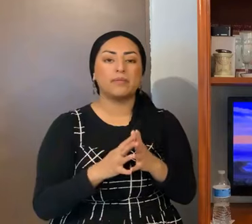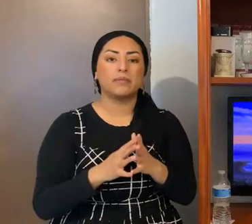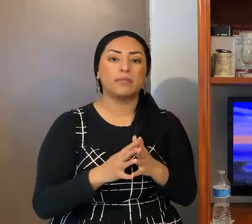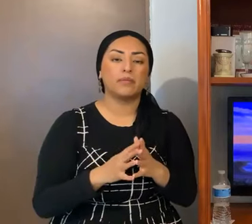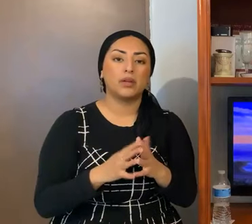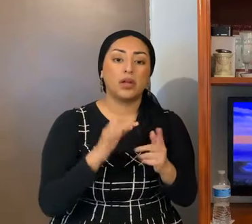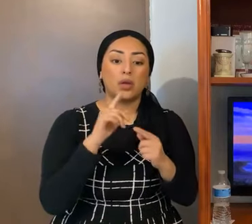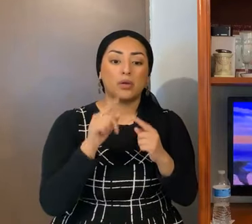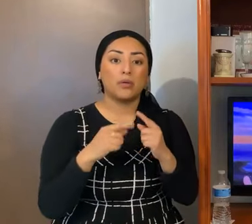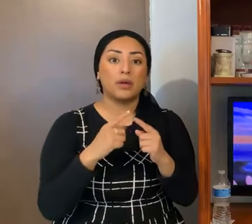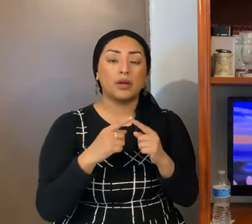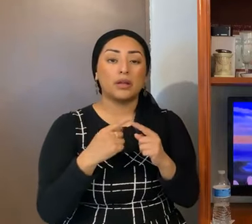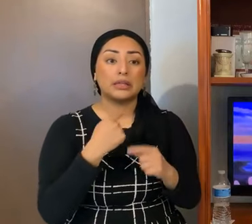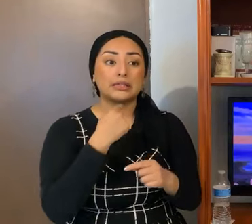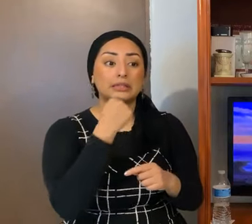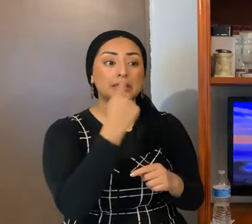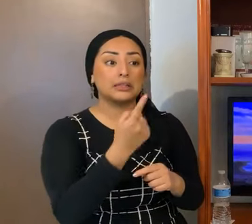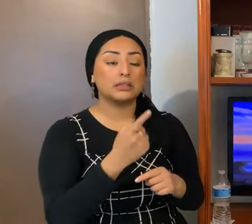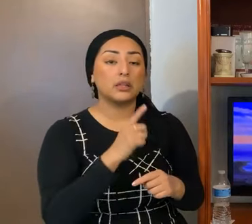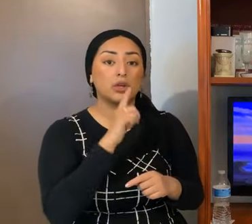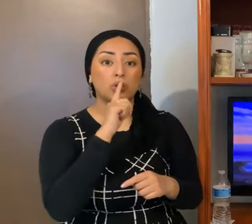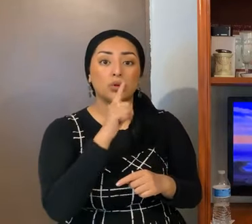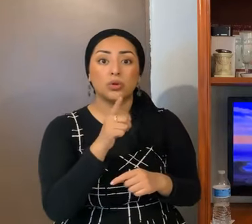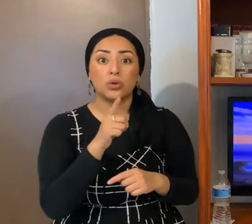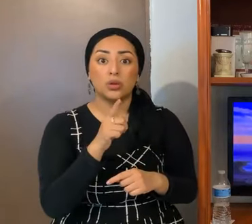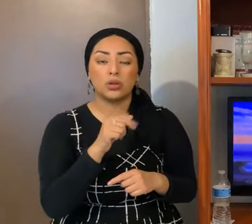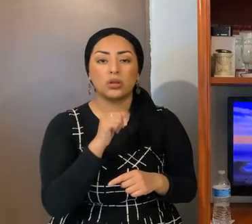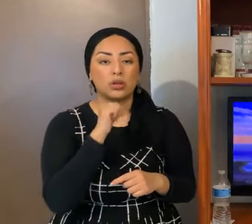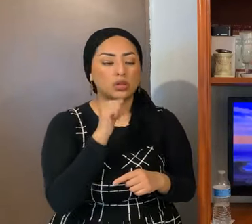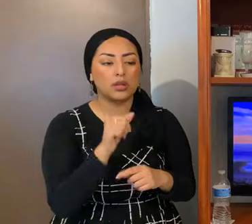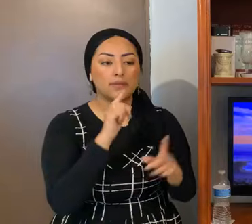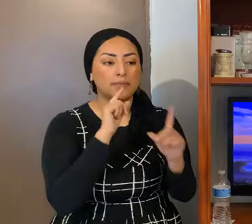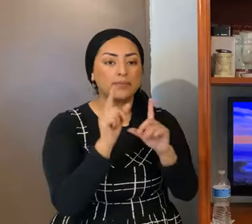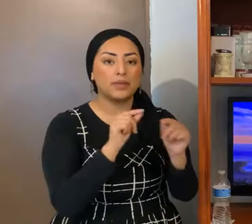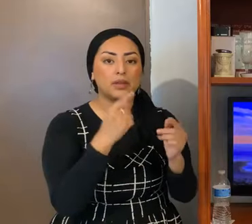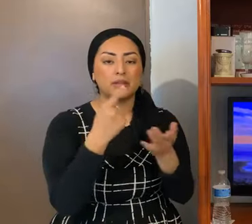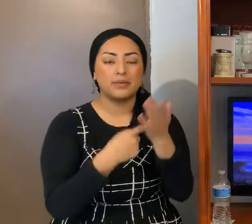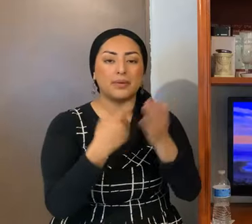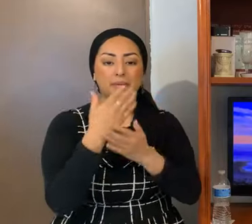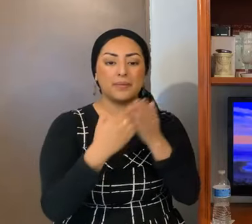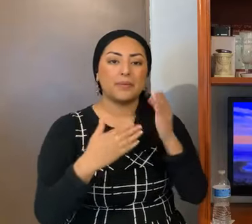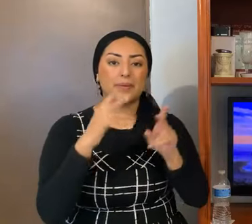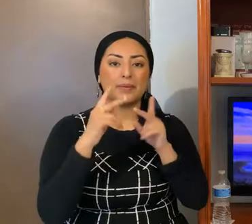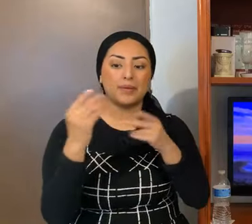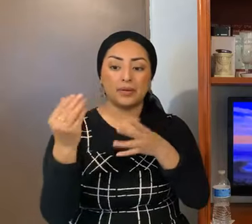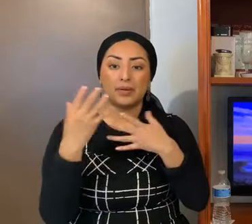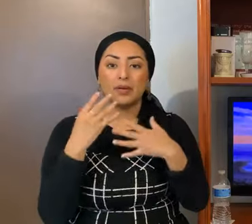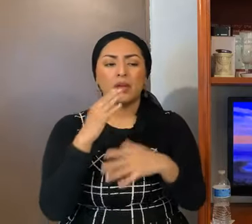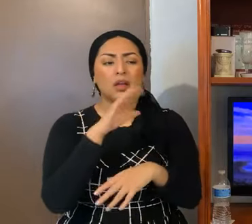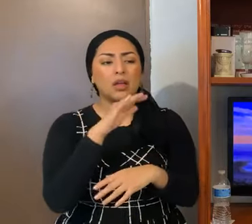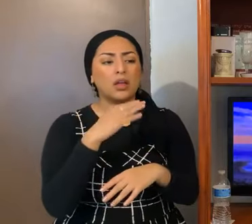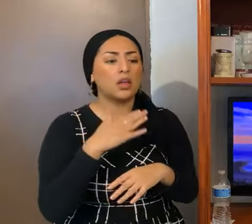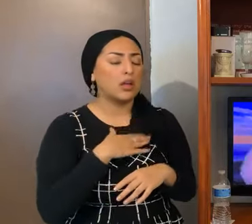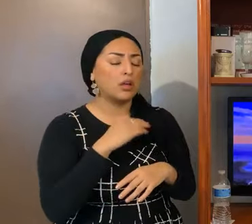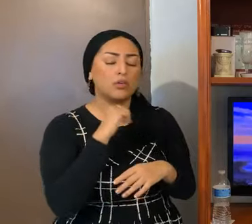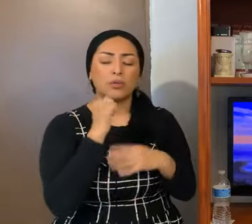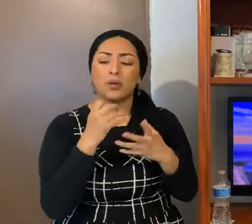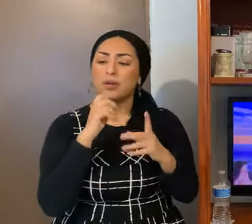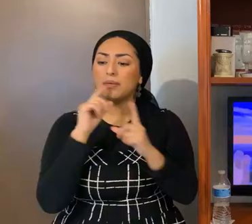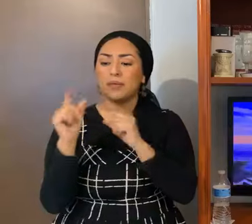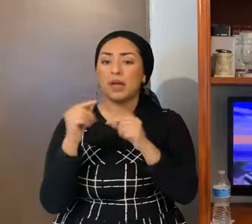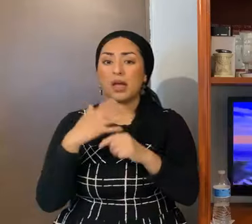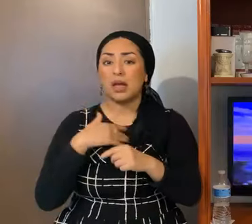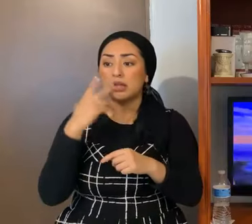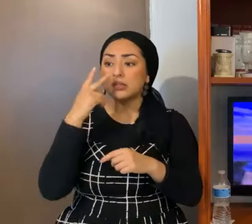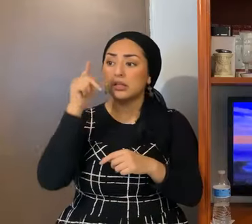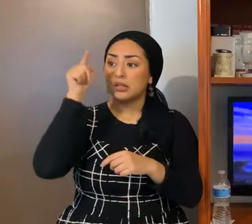difamación. Cuando se dice la verdad, no es difamación. Porque a veces hay personas que me han dicho, yo no quiero hacer la Lashon Hara, pero es que